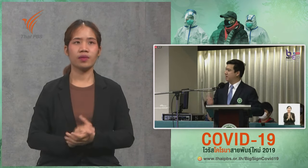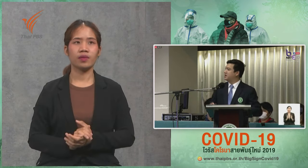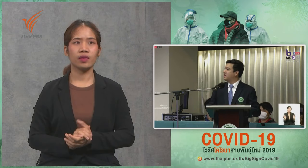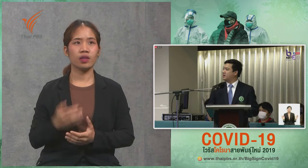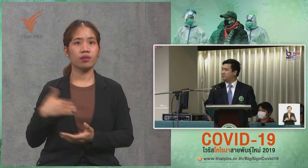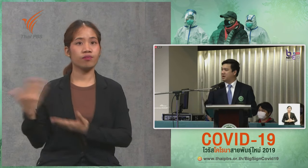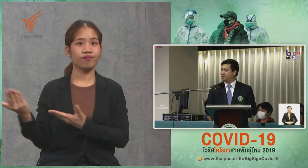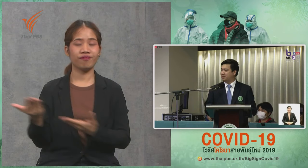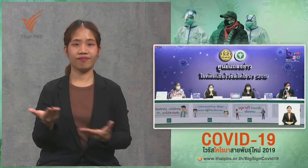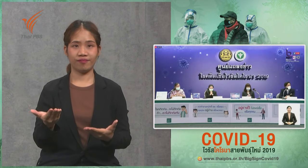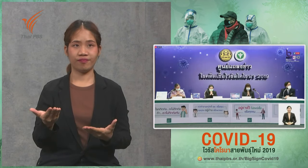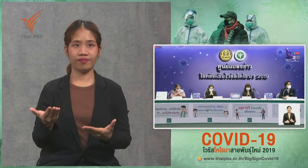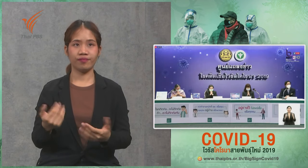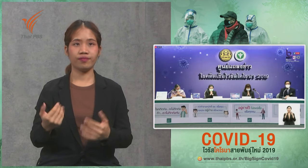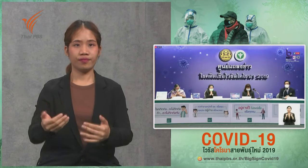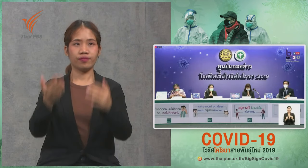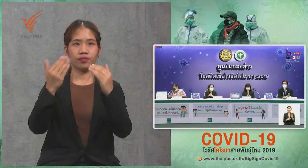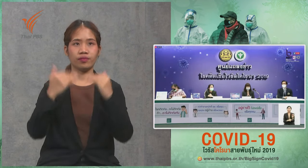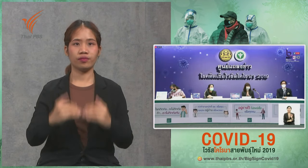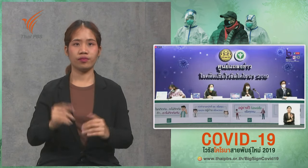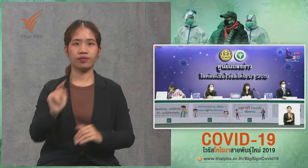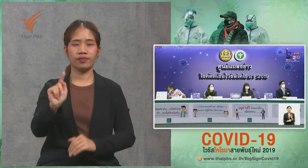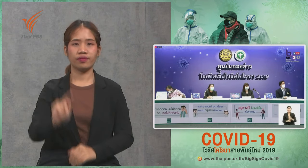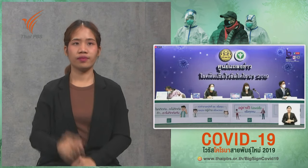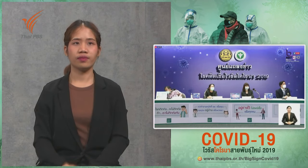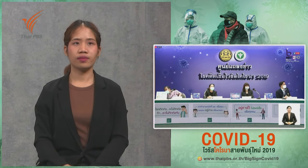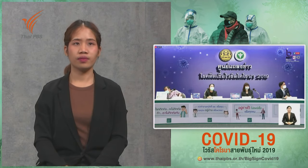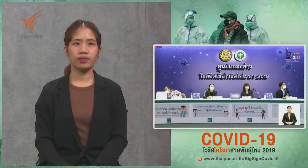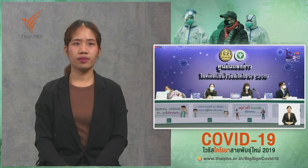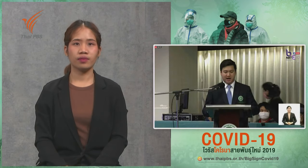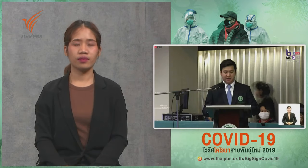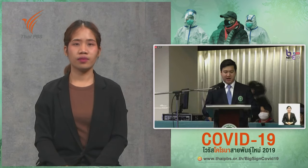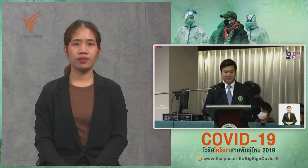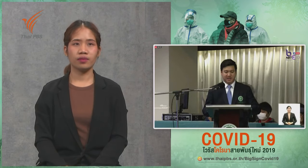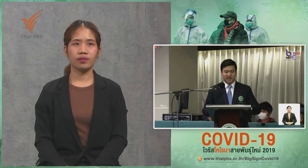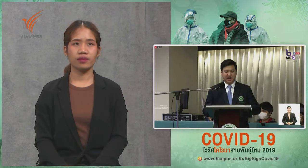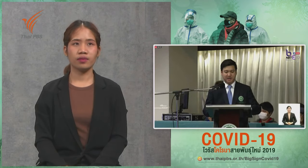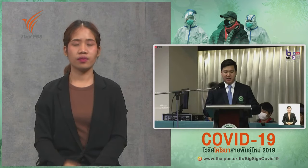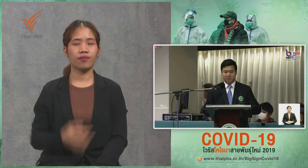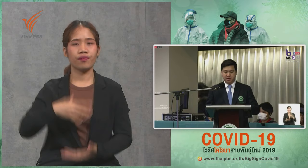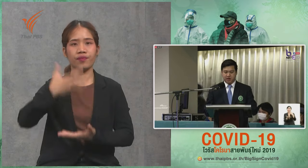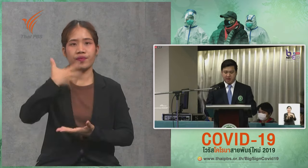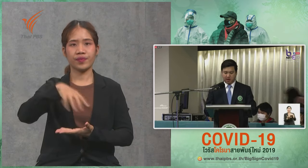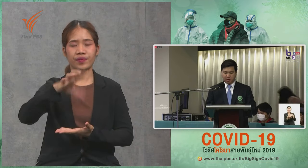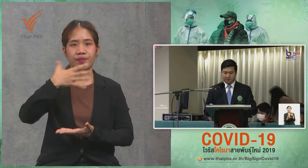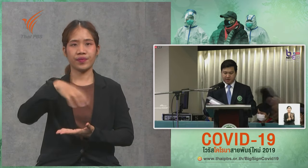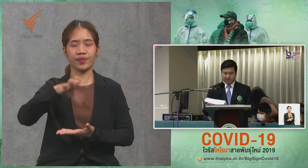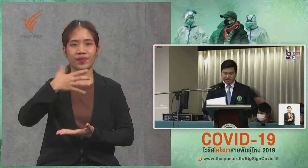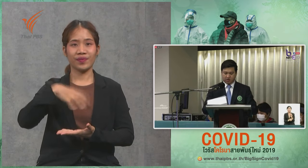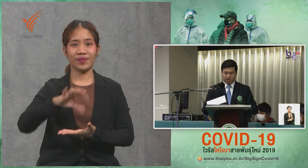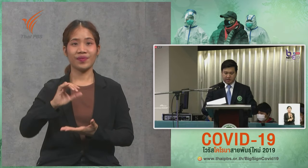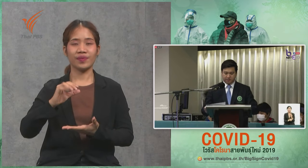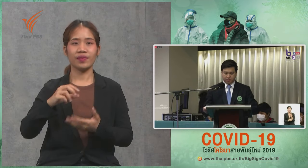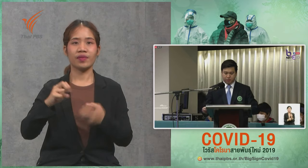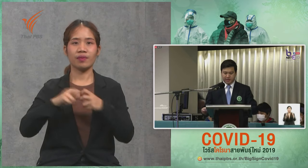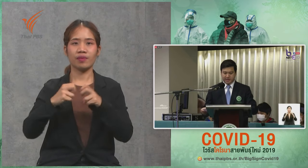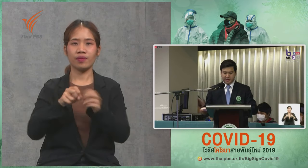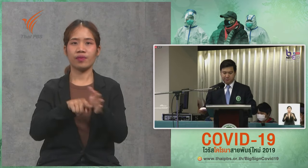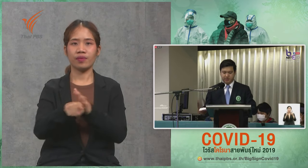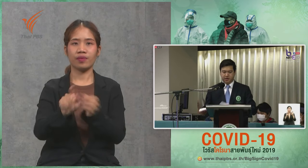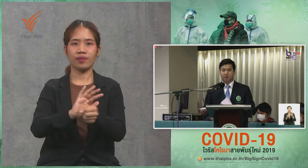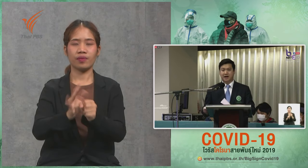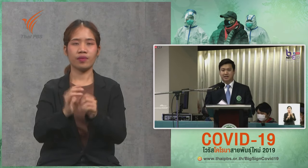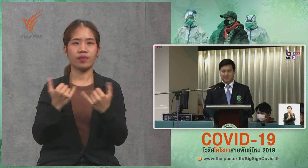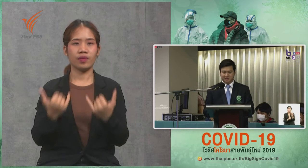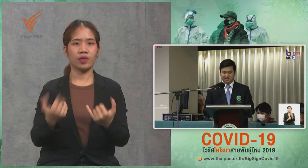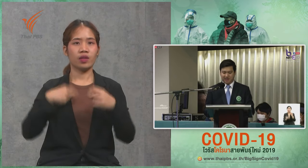าตเรียนเชิญครับลำดับถัดไปนะครับลำดับถัดไปครับจะเป็นการรายงานสถานการณ์นะครับแล้วก็เป็นเรื่องที่2ที่เราจะพูดวันนี้นะ